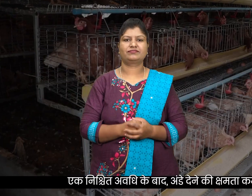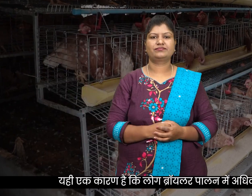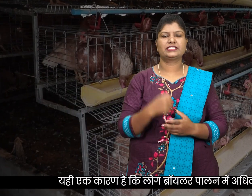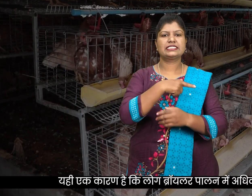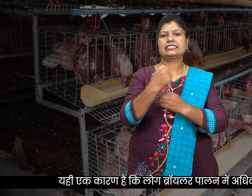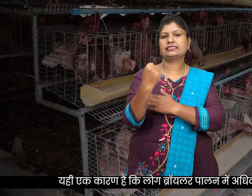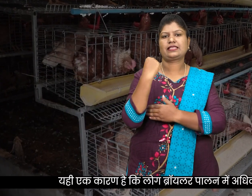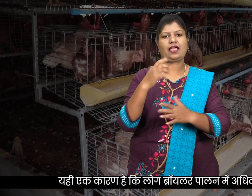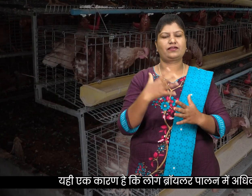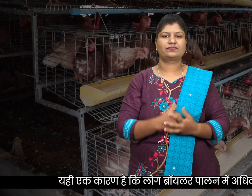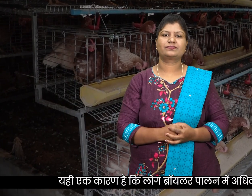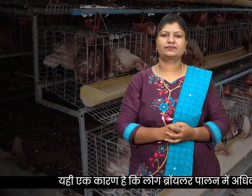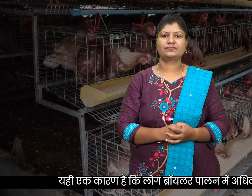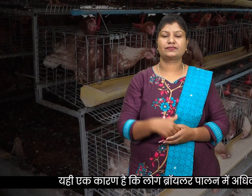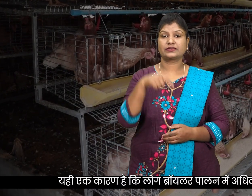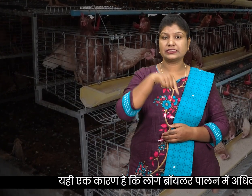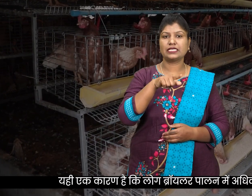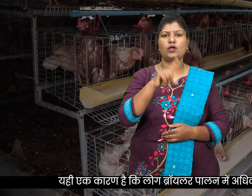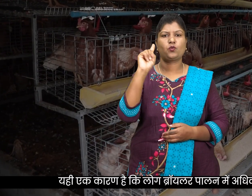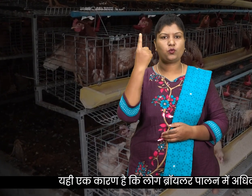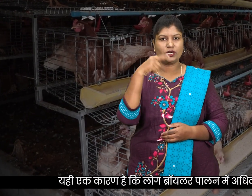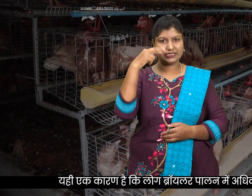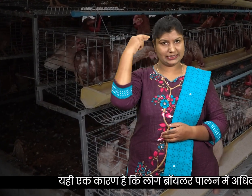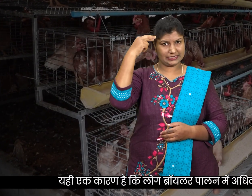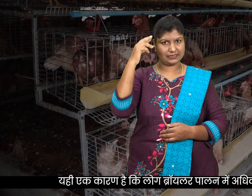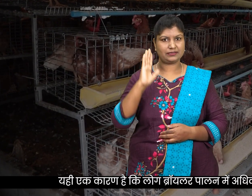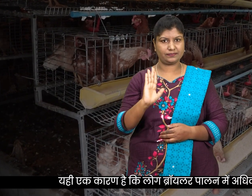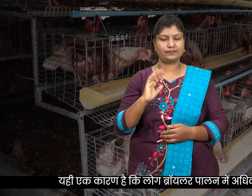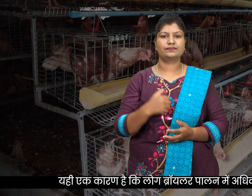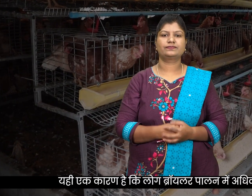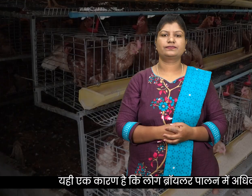यही एक कारण है कि लोग ब्रॉयलर पालन के अधिक रुचि रखते हैं।